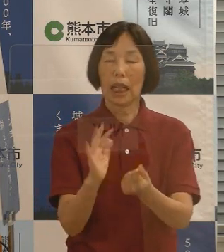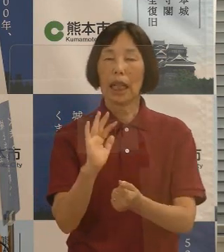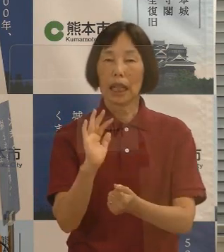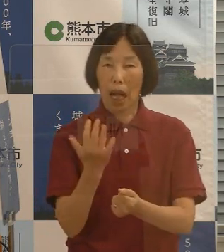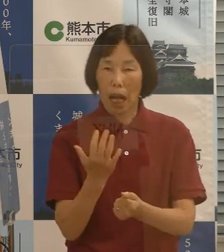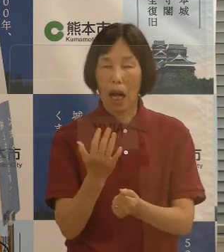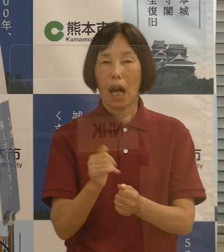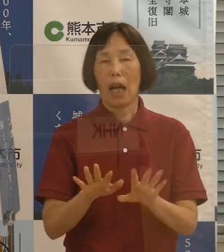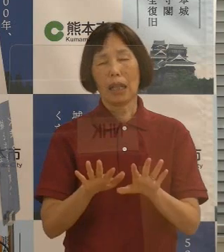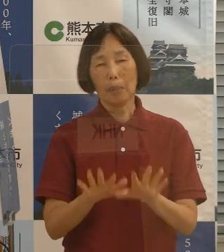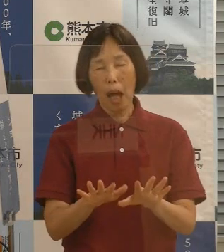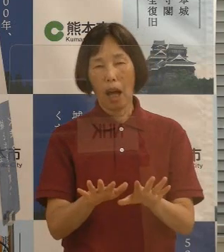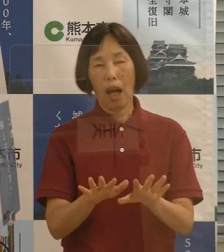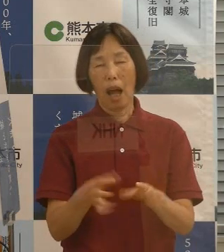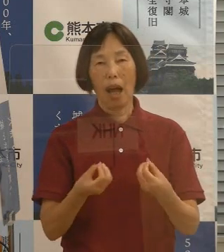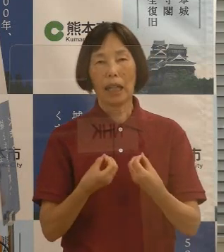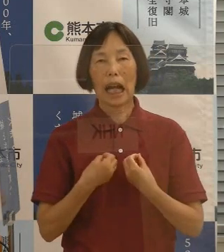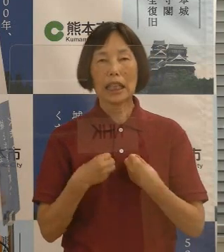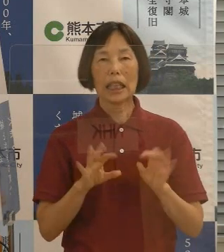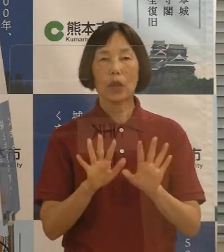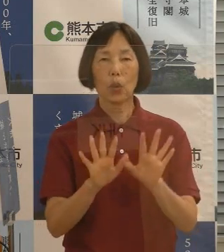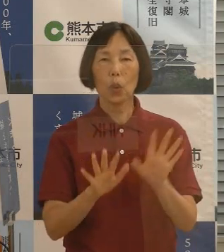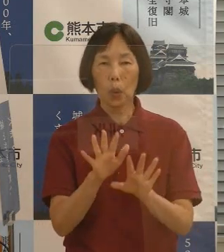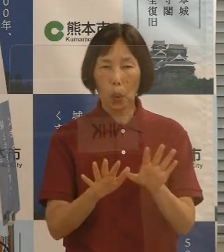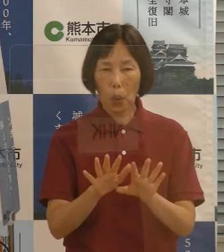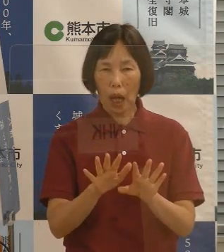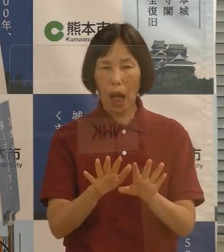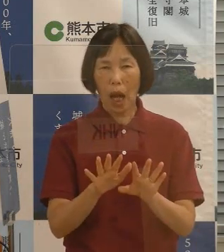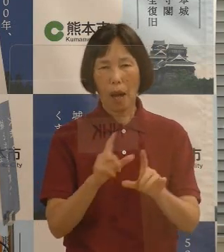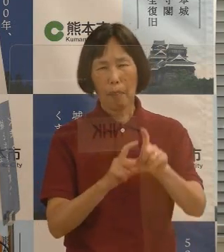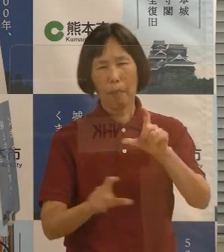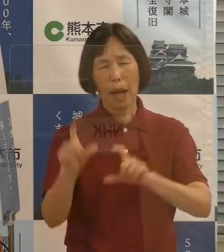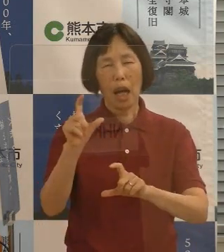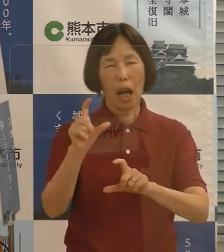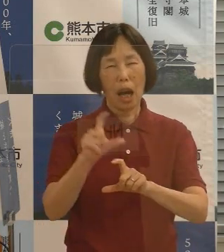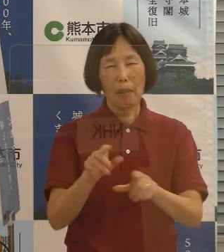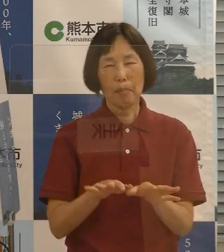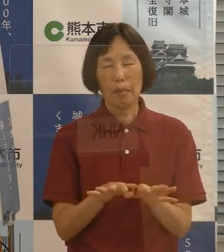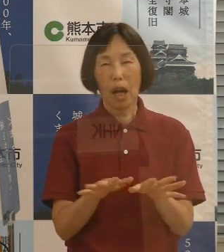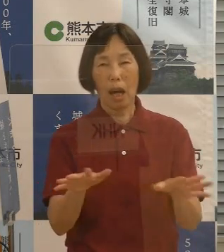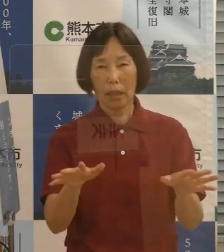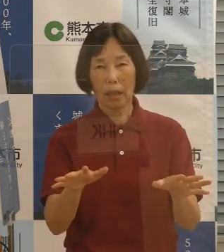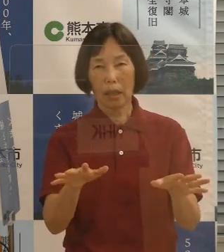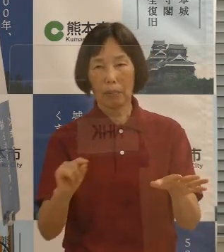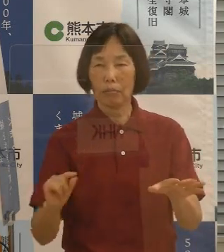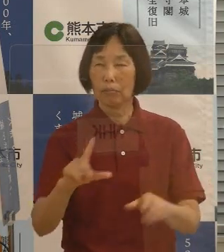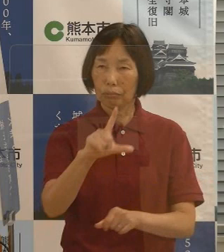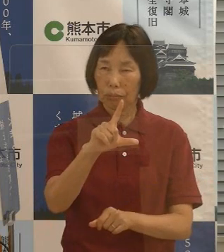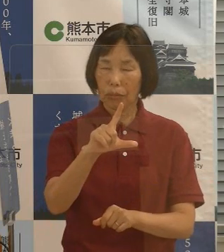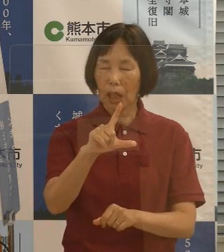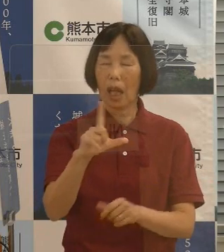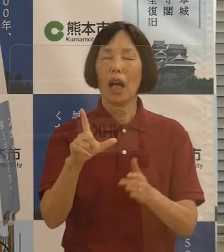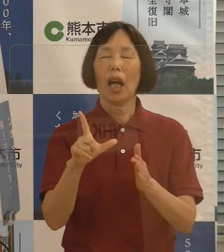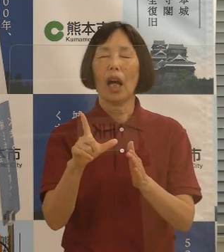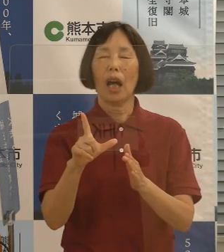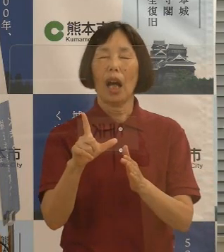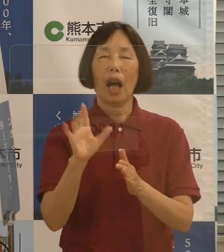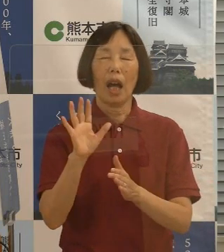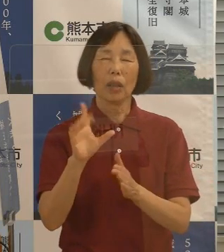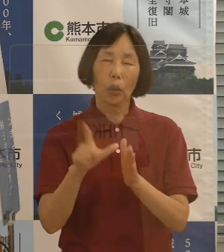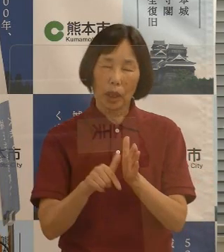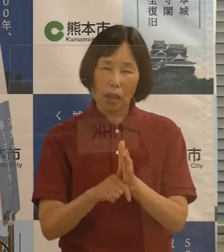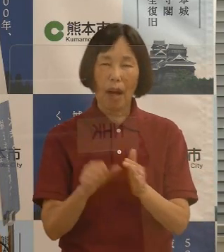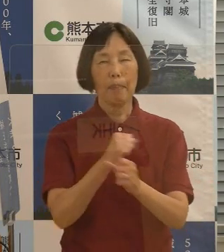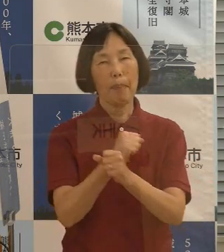が感染がまださらに200だ300だというような状況になってくれば、とても間に合わなくなるということは言えるというふうに思います